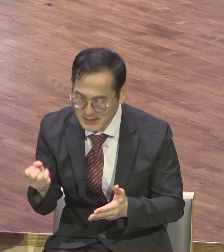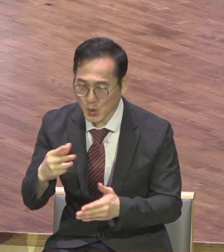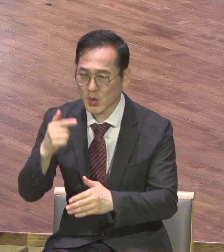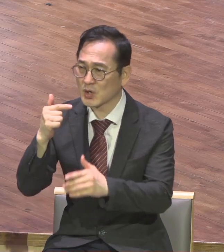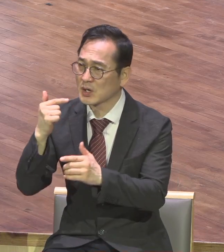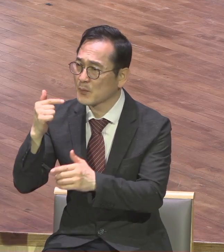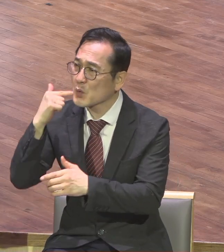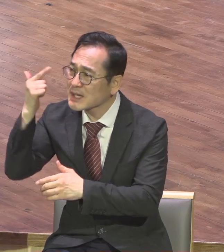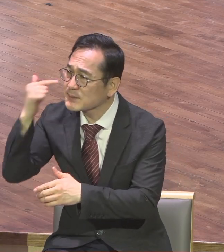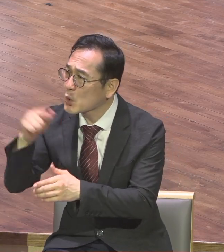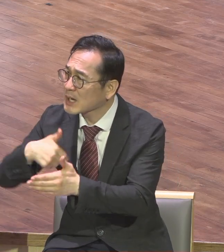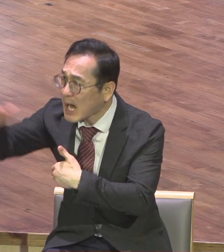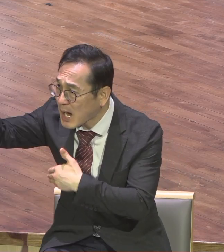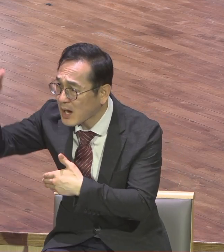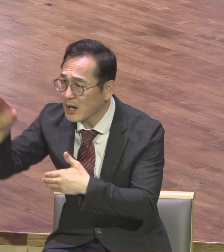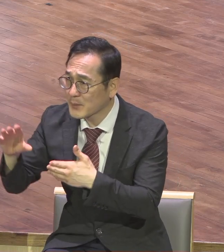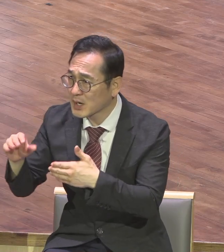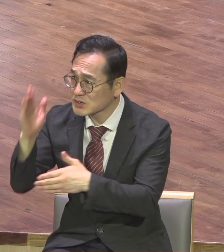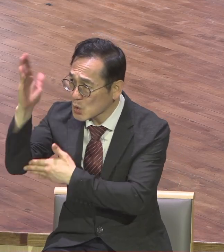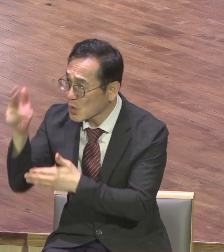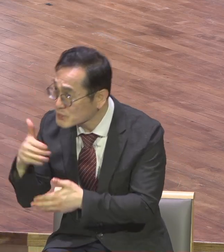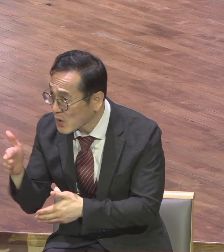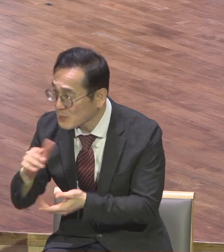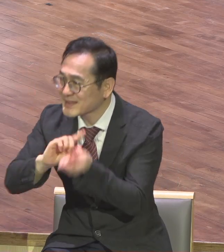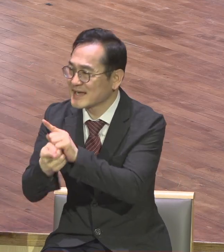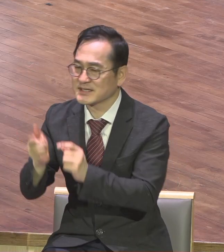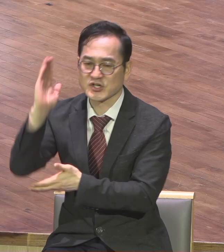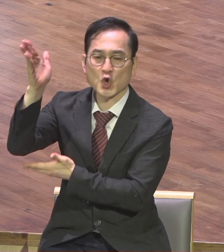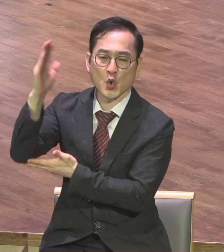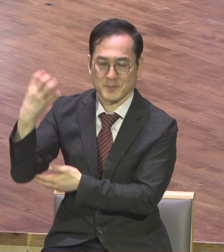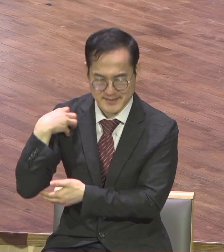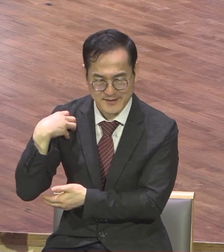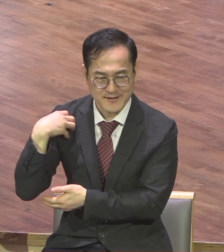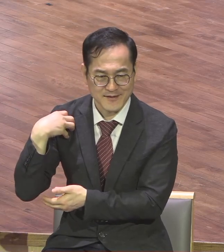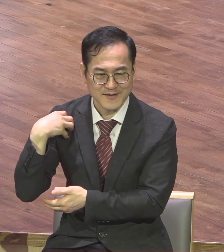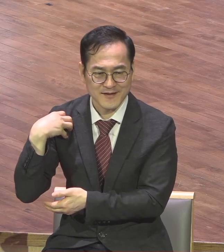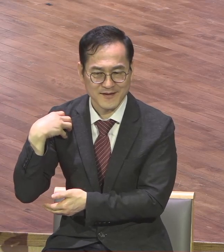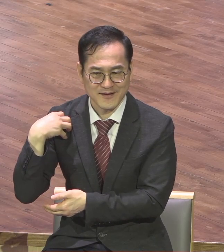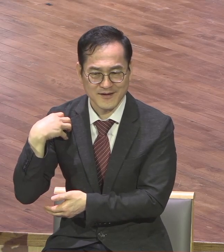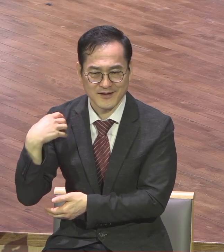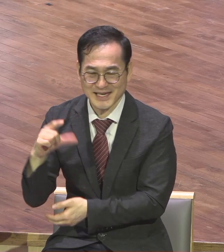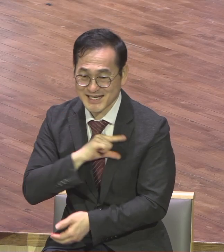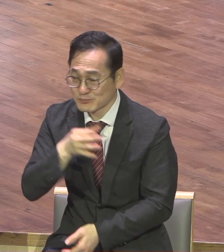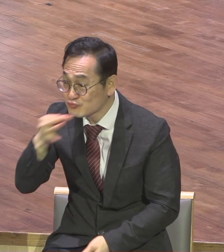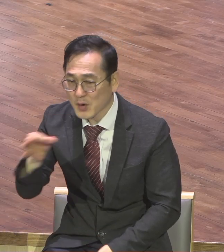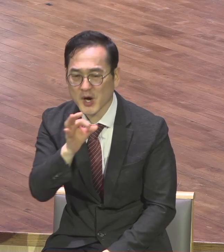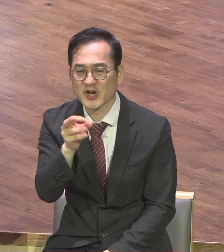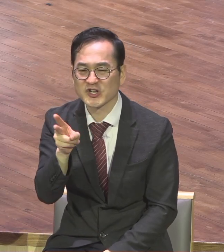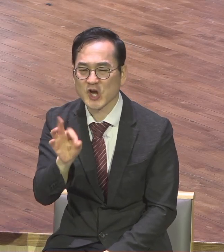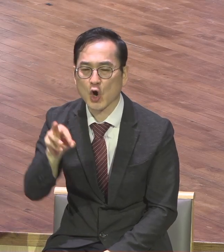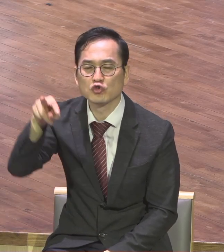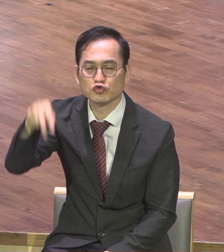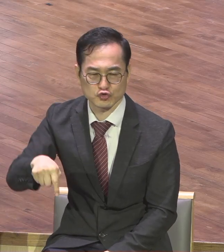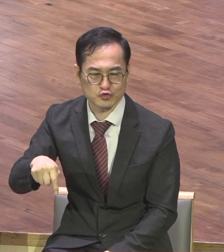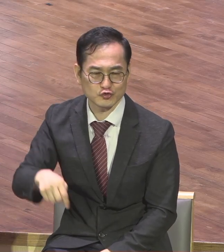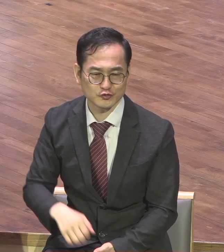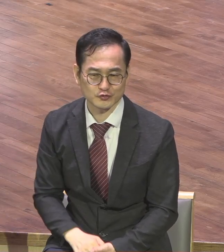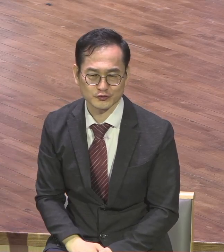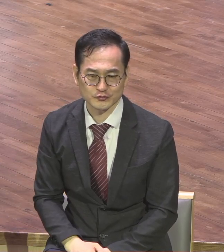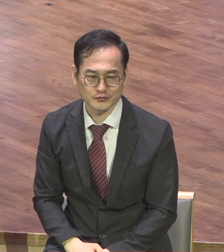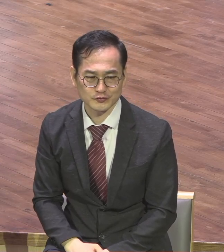설교자가 없을 경우 설교도 하고 했던 분이 영수예요. 우리 친할아버지도 영수였어요. 부산 수영교회라고